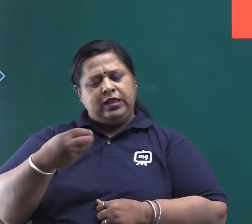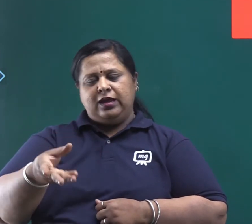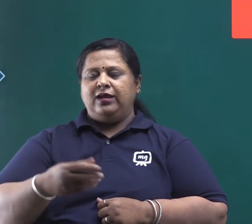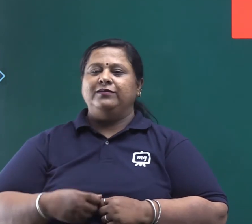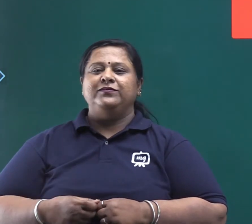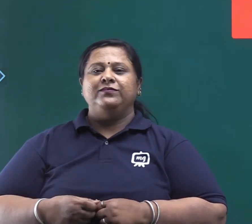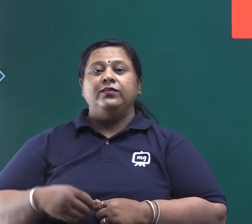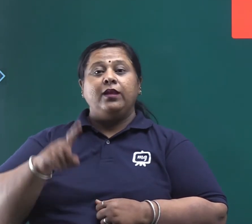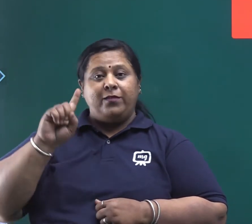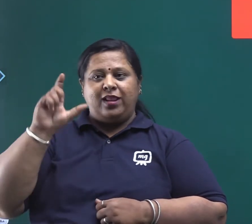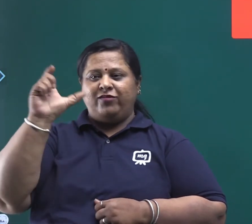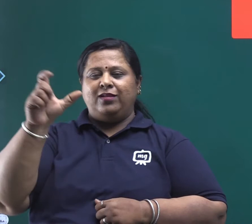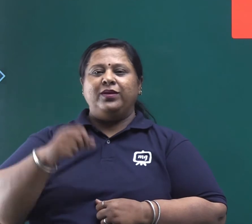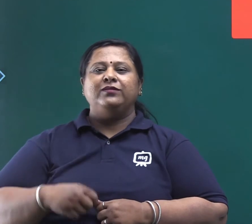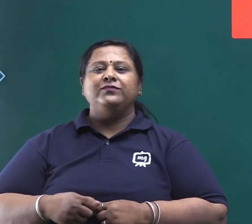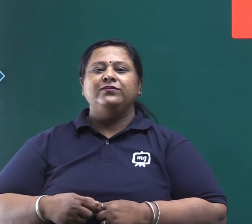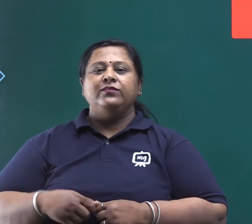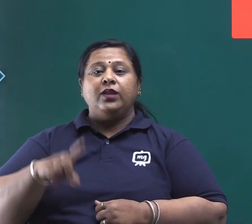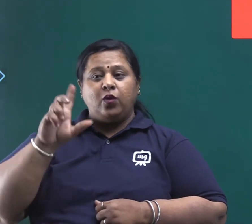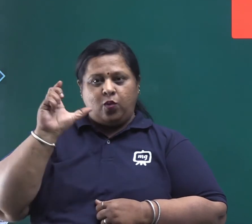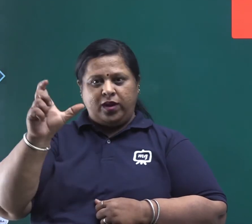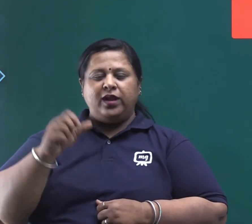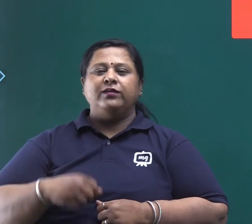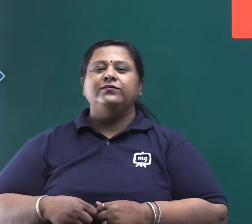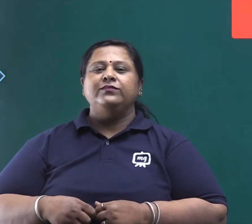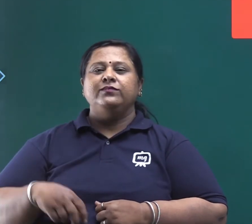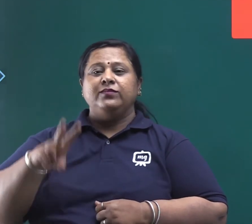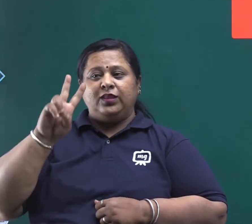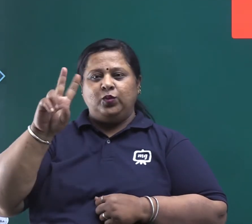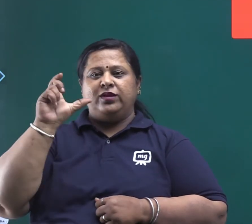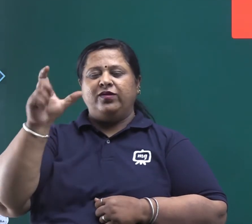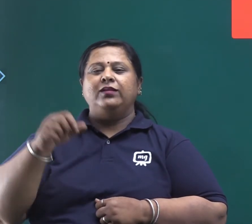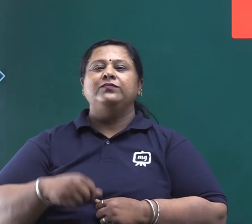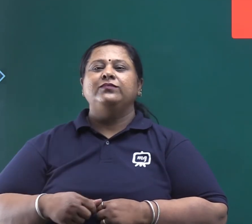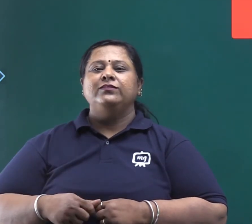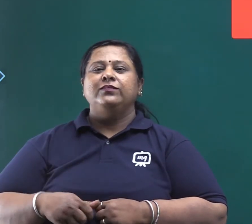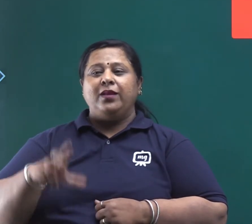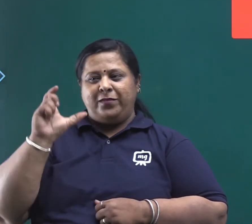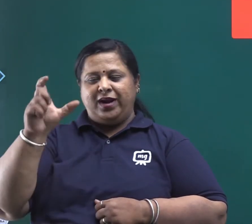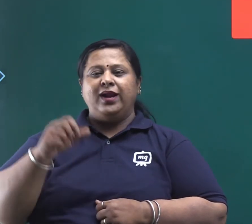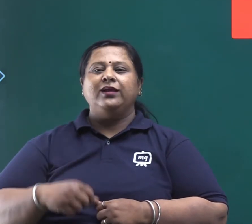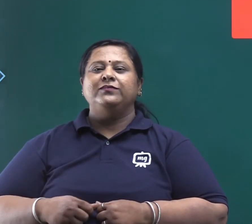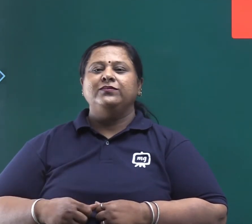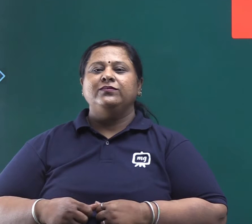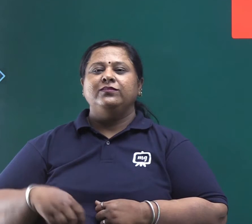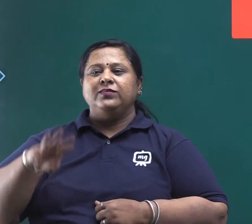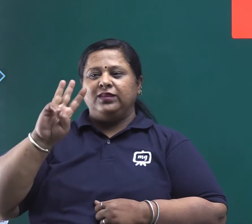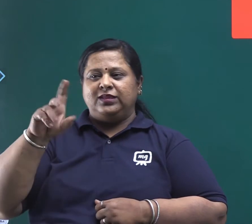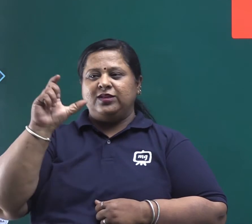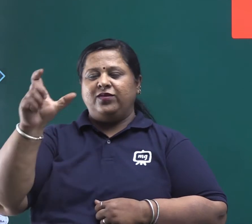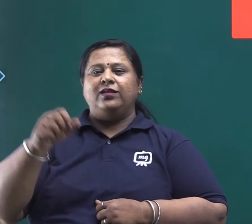हैं। पहला विकल्प है कौवे ने, दूसरा विकल्प पेड़ ने,